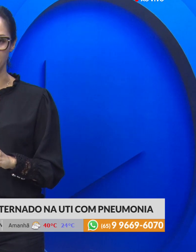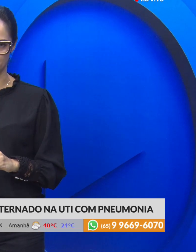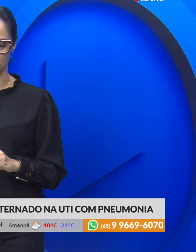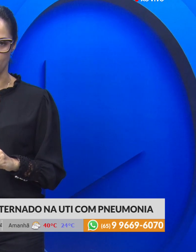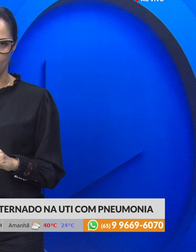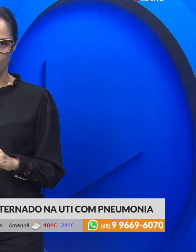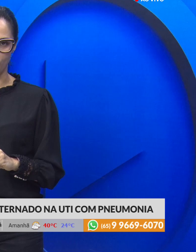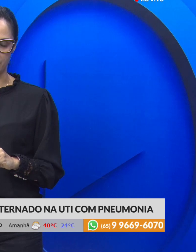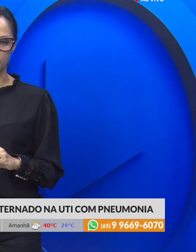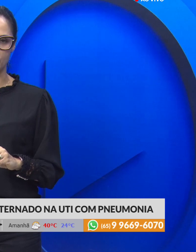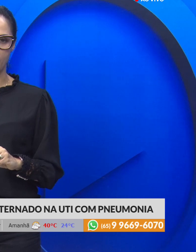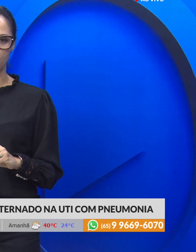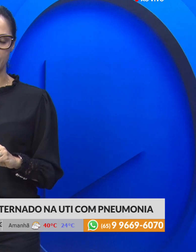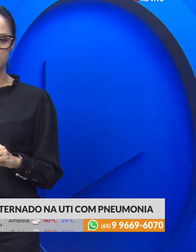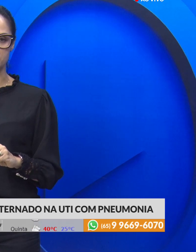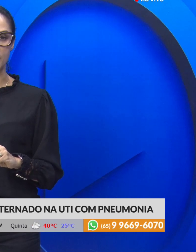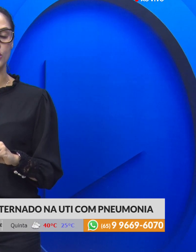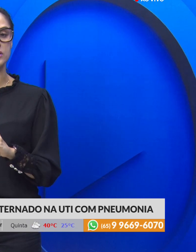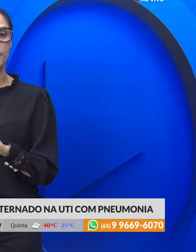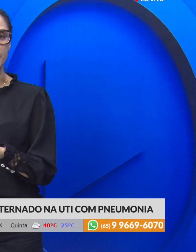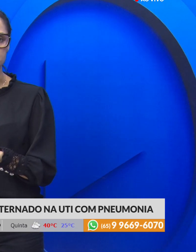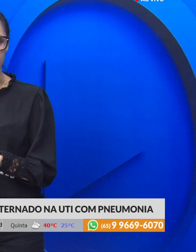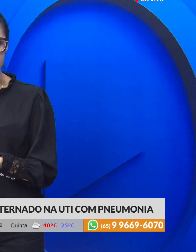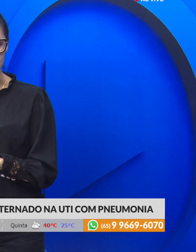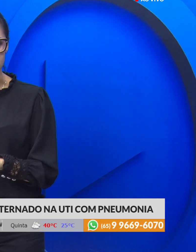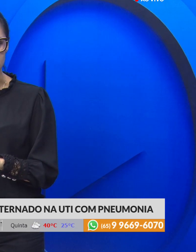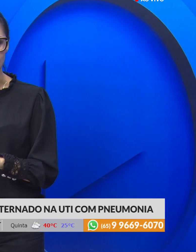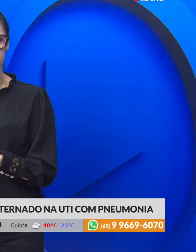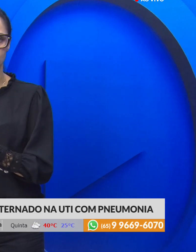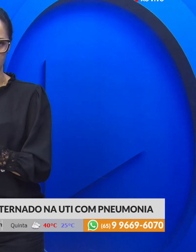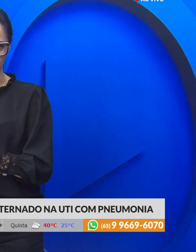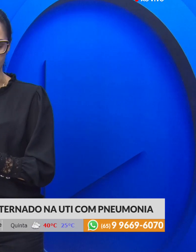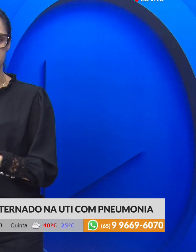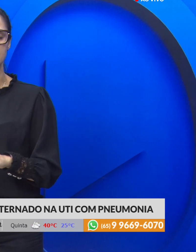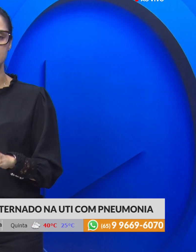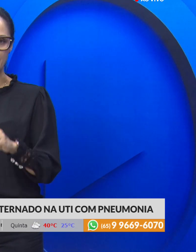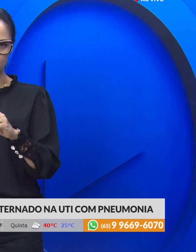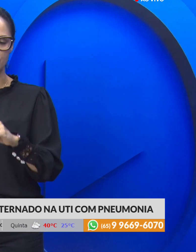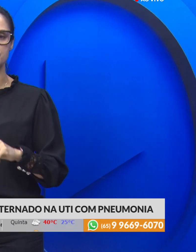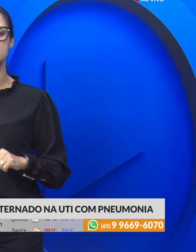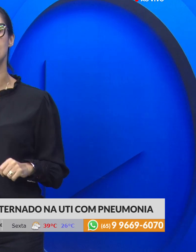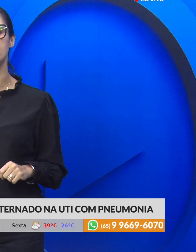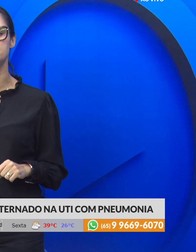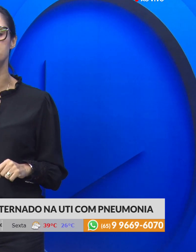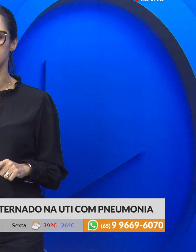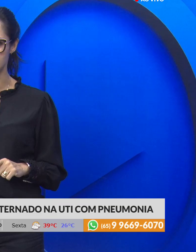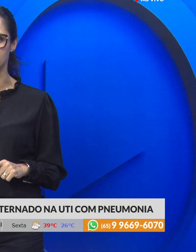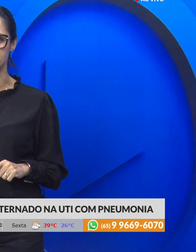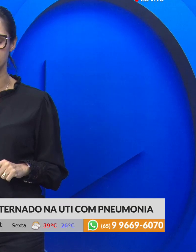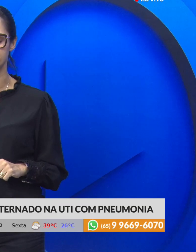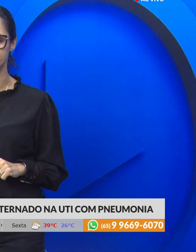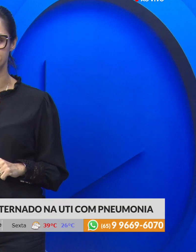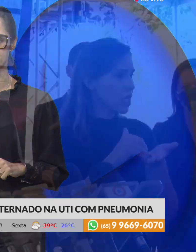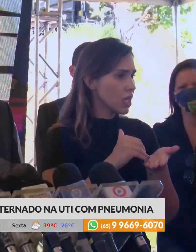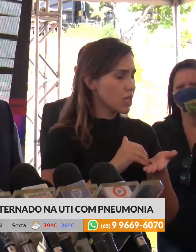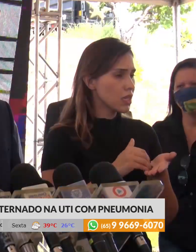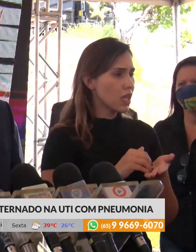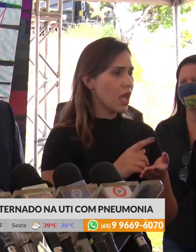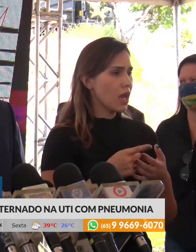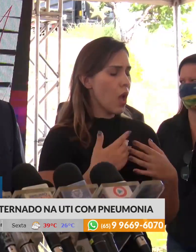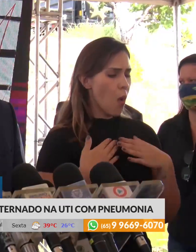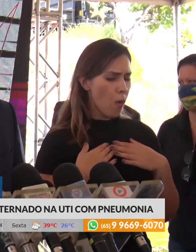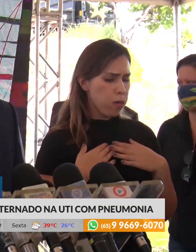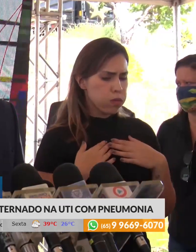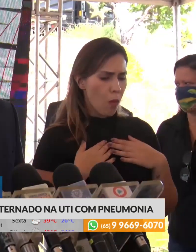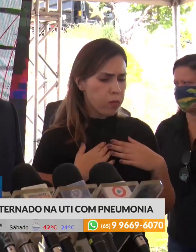ser diabético. O governador Mauro Mendes falou também sobre a situação do atual secretário durante essa coletiva de hoje. Ele está